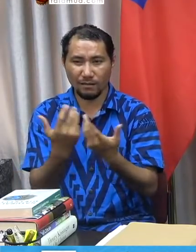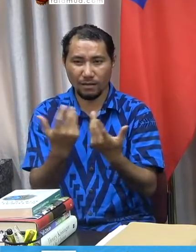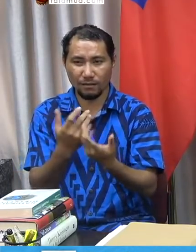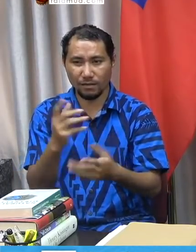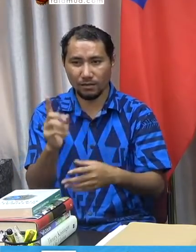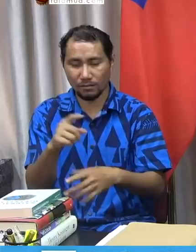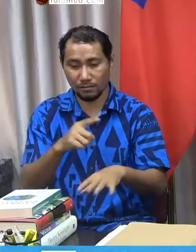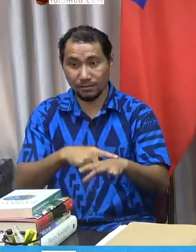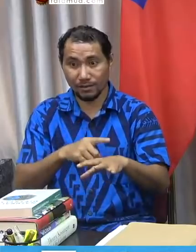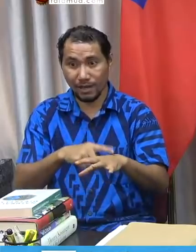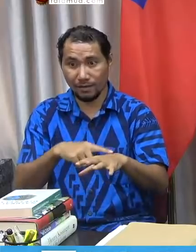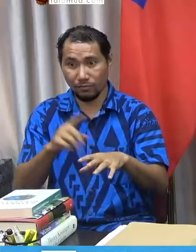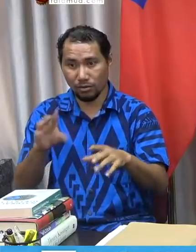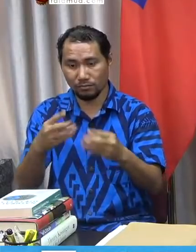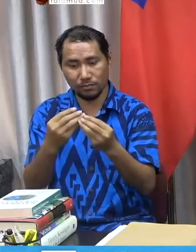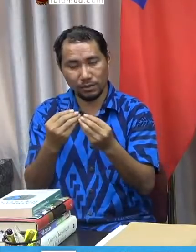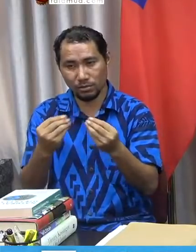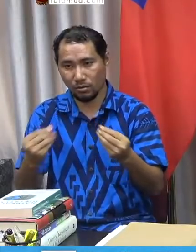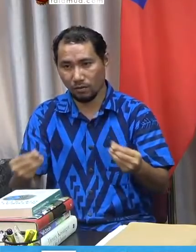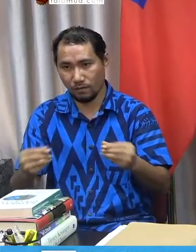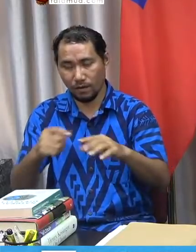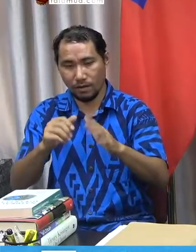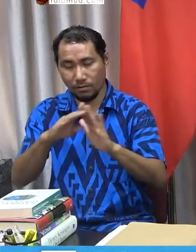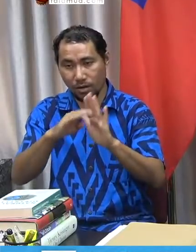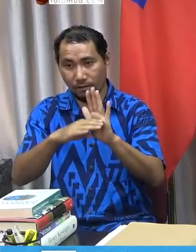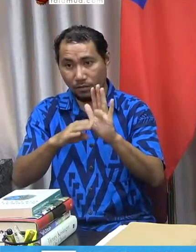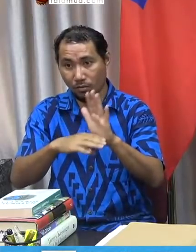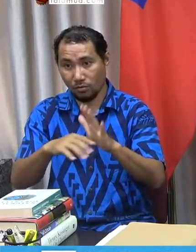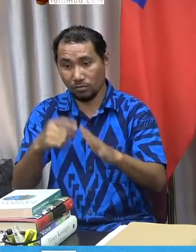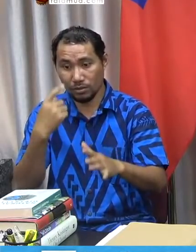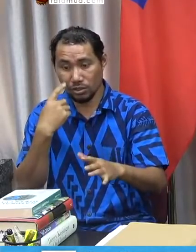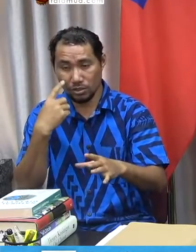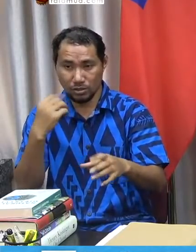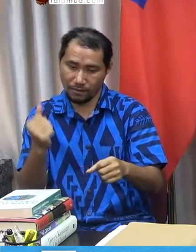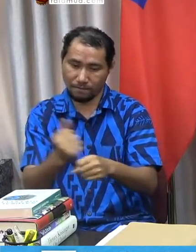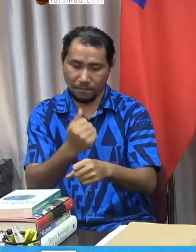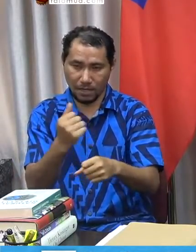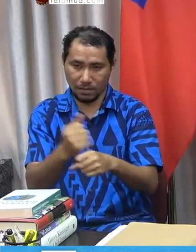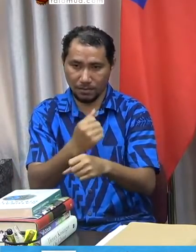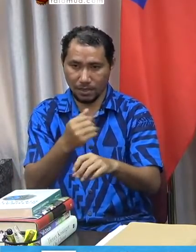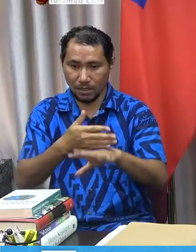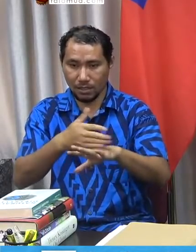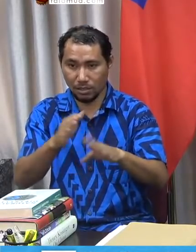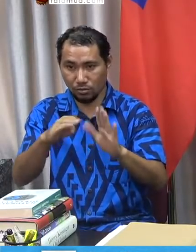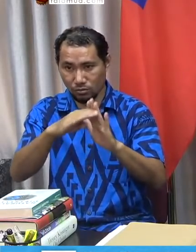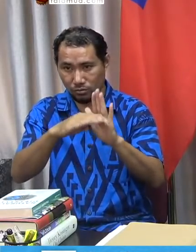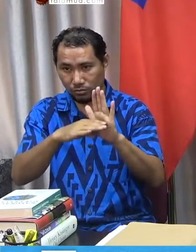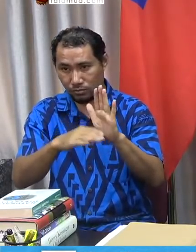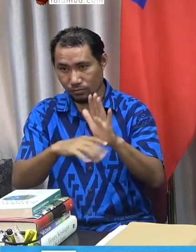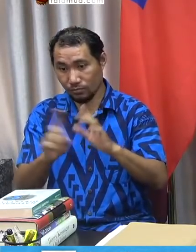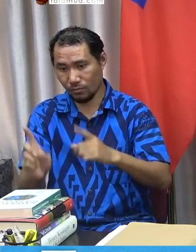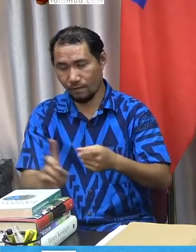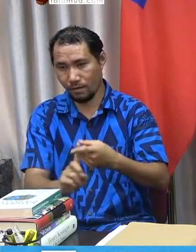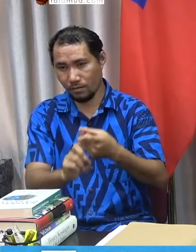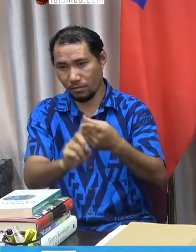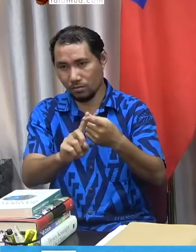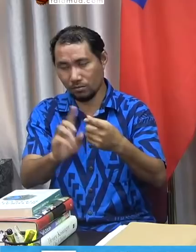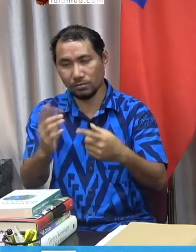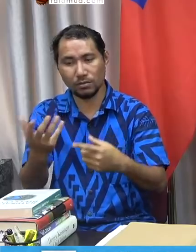ma toe fau sesi tulafono e whaauau ai e iai lava le tulaga